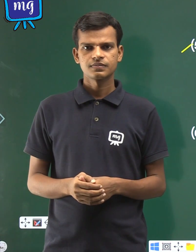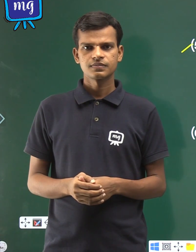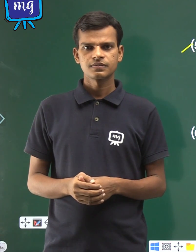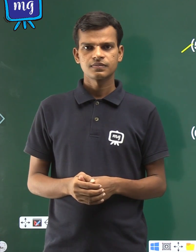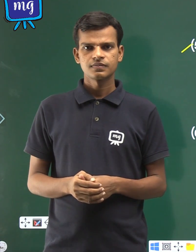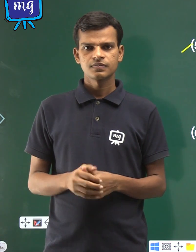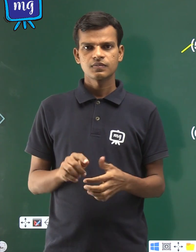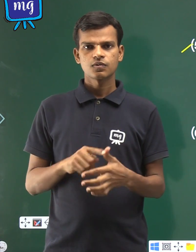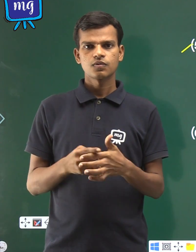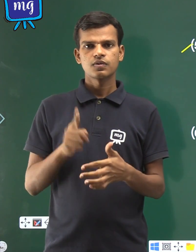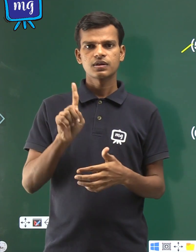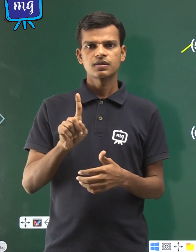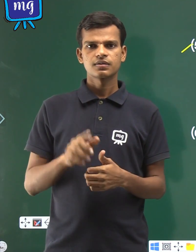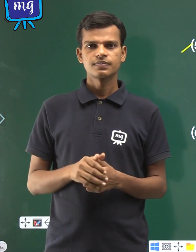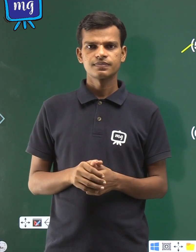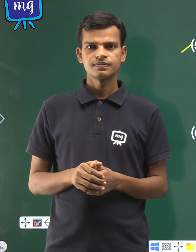कौन 1